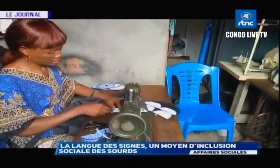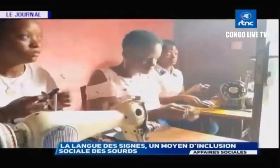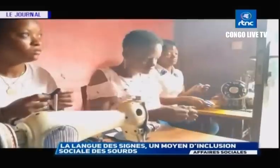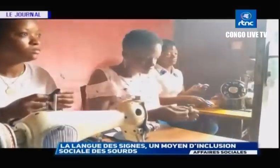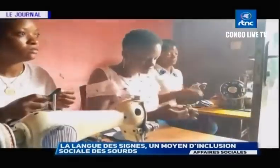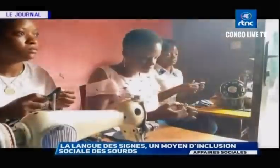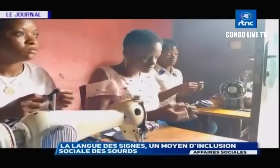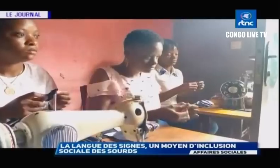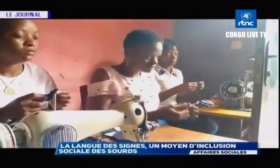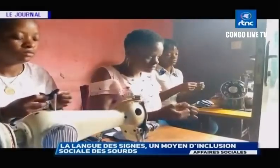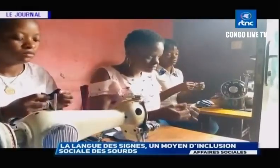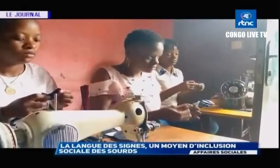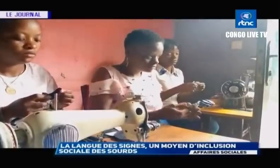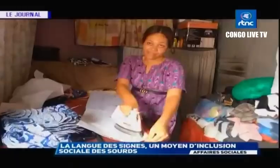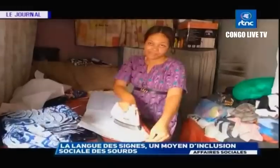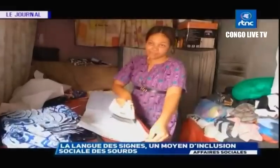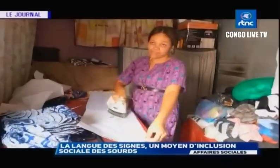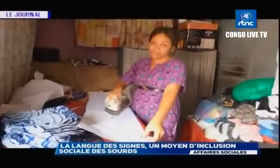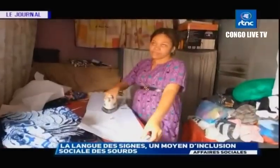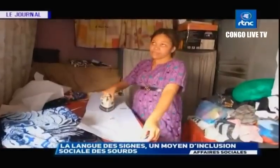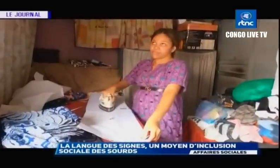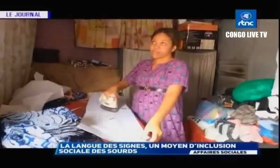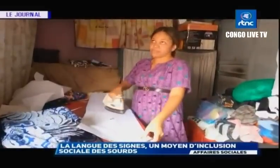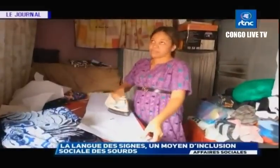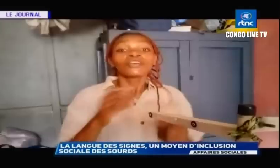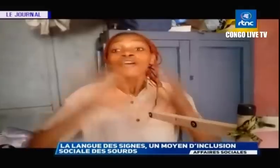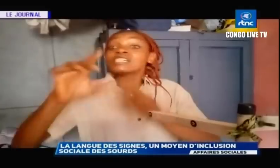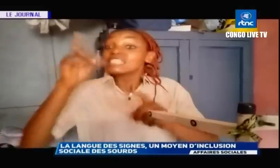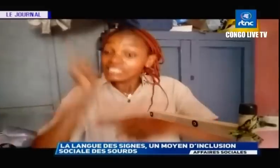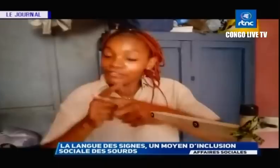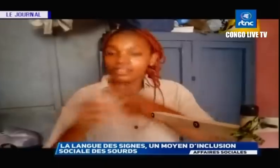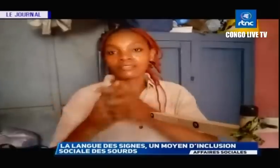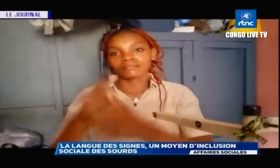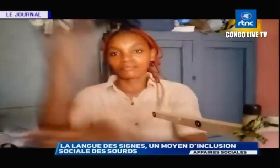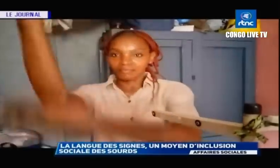plus utilisés que la parole. Ici, les employés sont des malentendants.